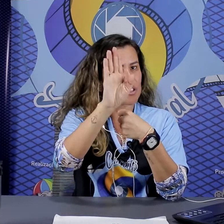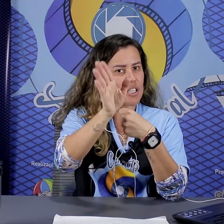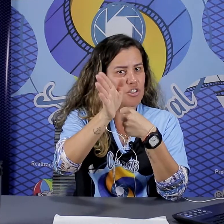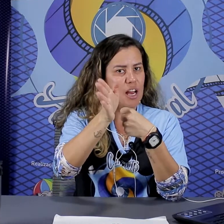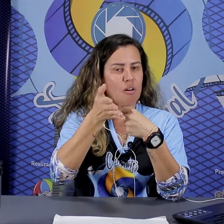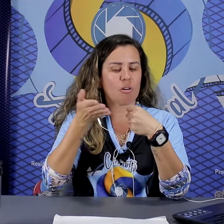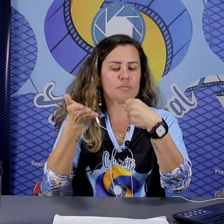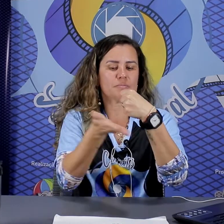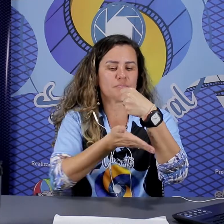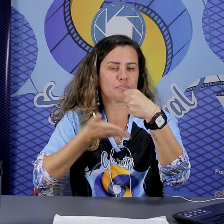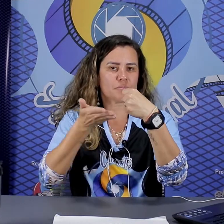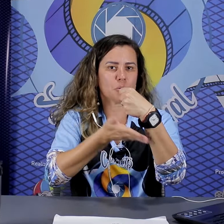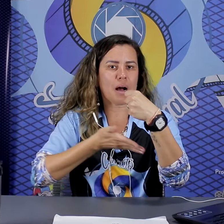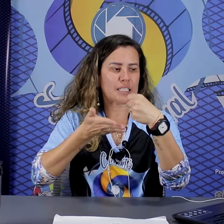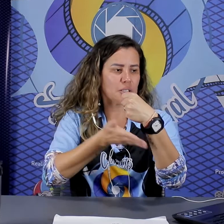Vocês já, ó, o básico.